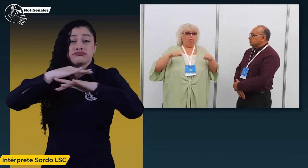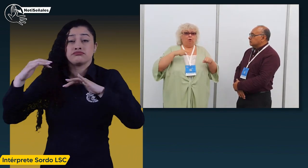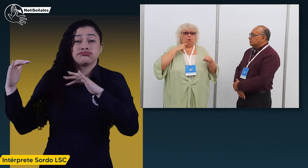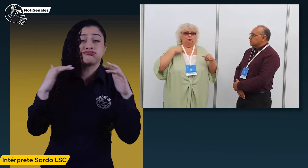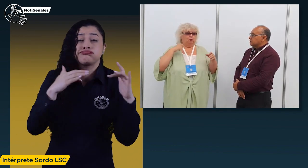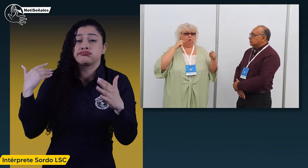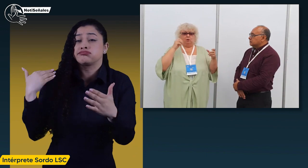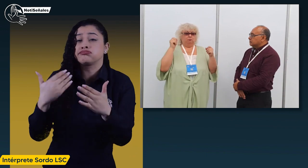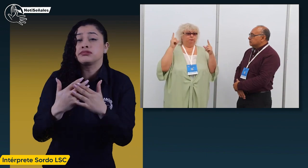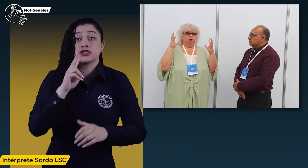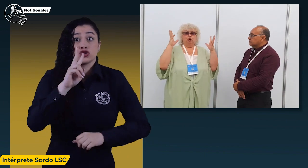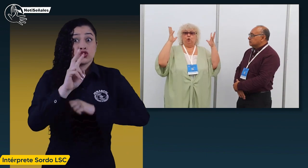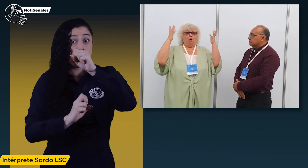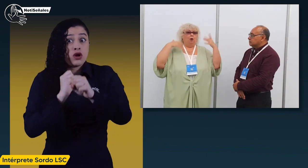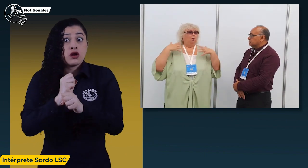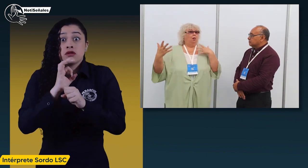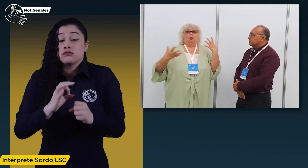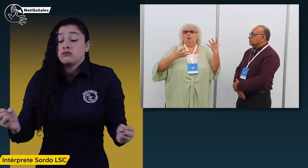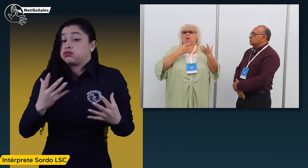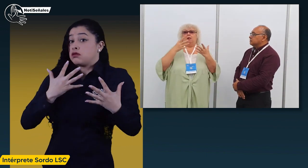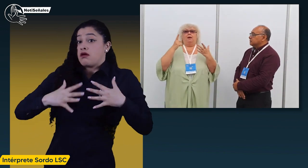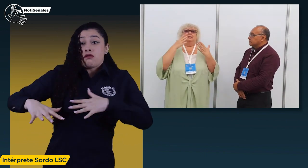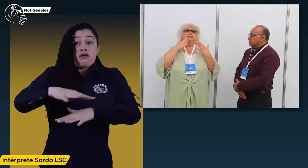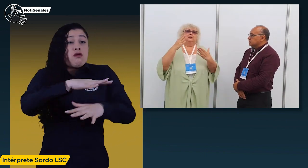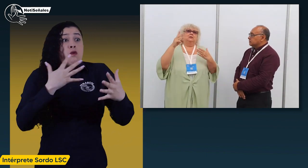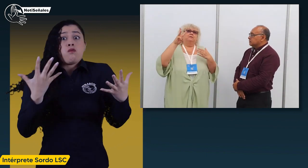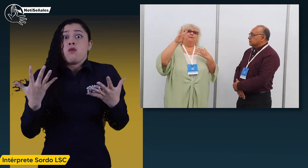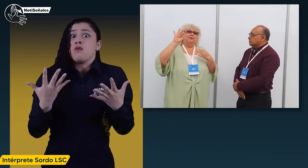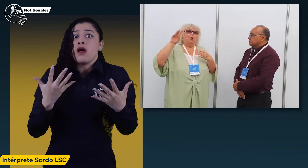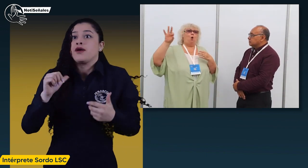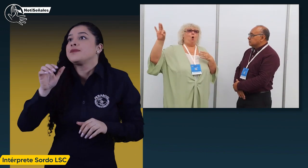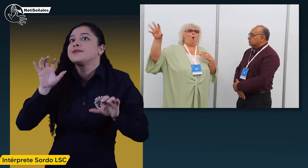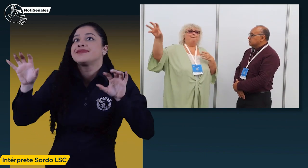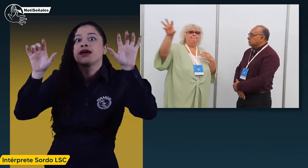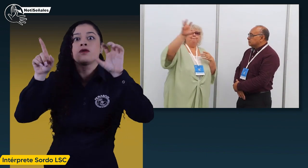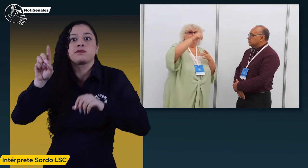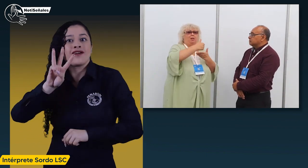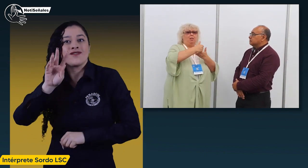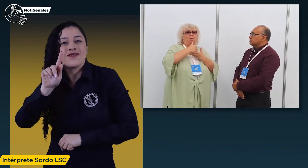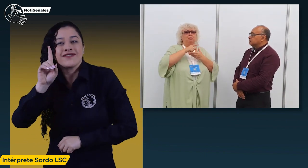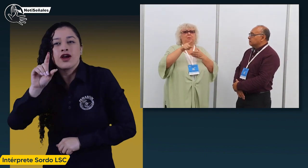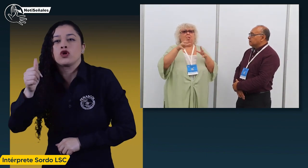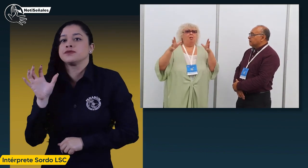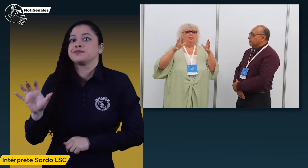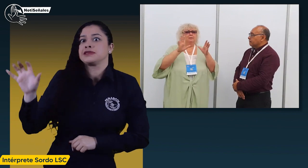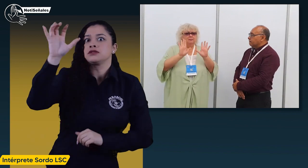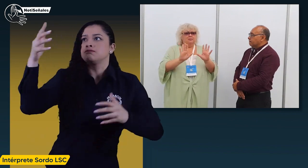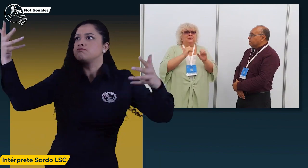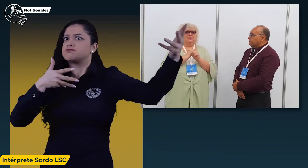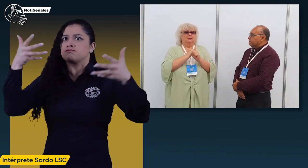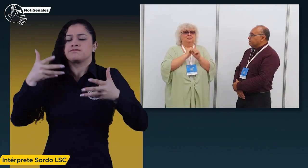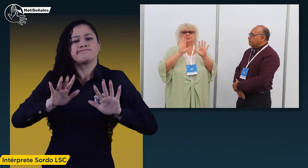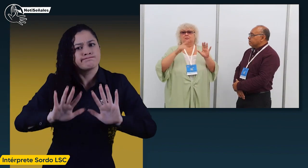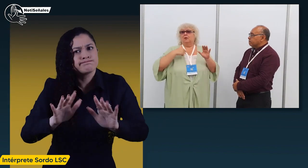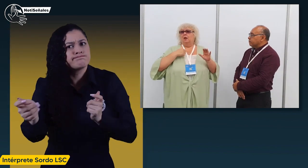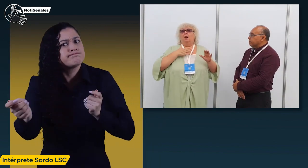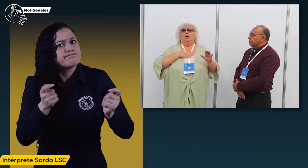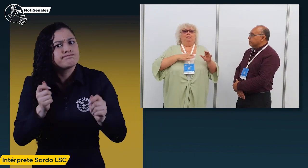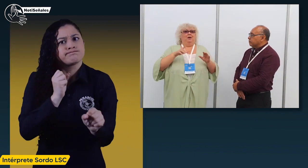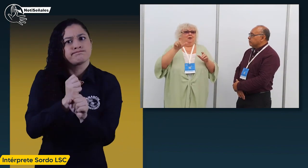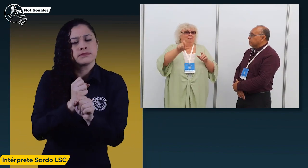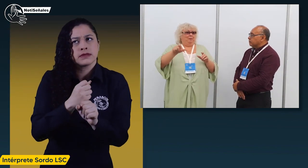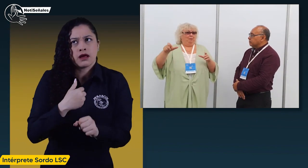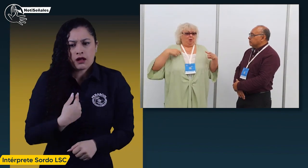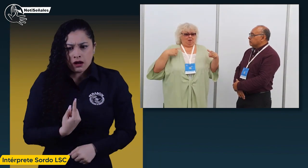como saben esta guerra de Rusia contra Ucrania lleva ya dos años nos ha conmocionado a todos inicialmente no